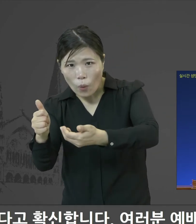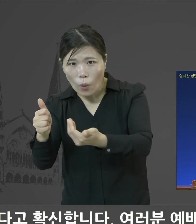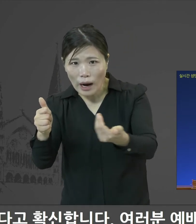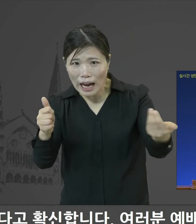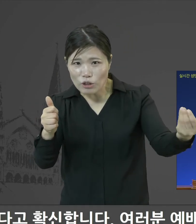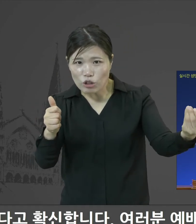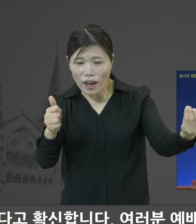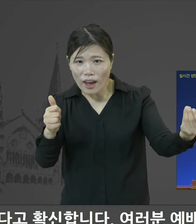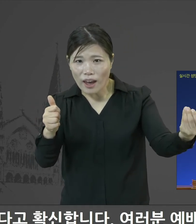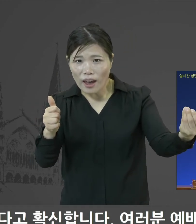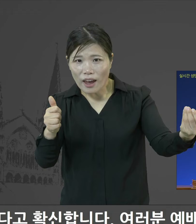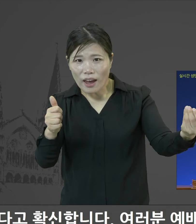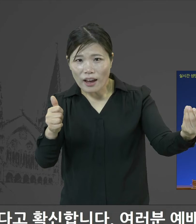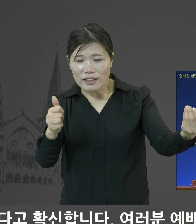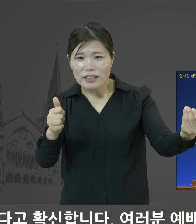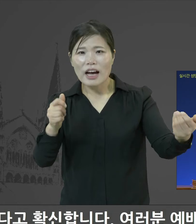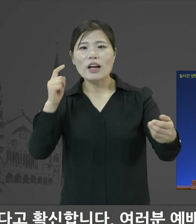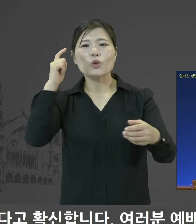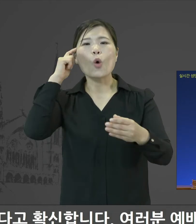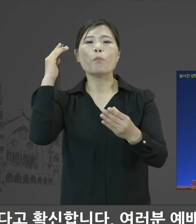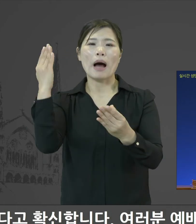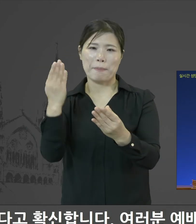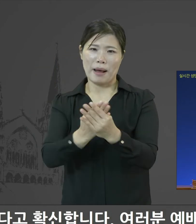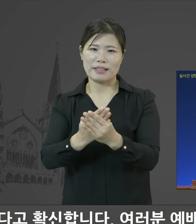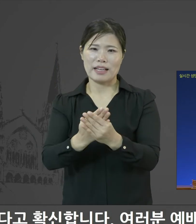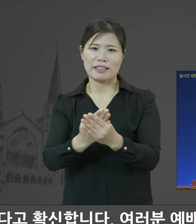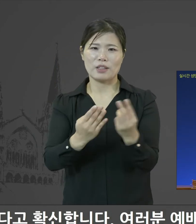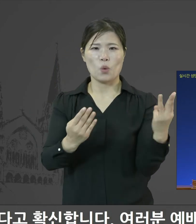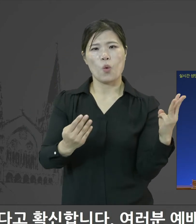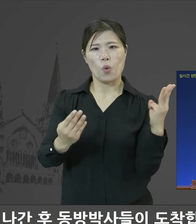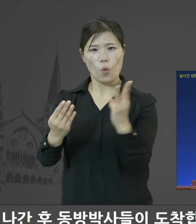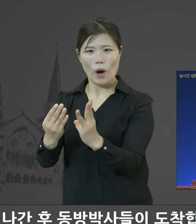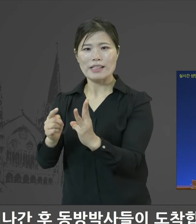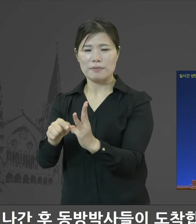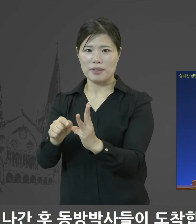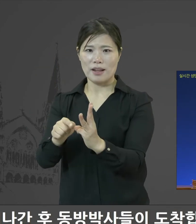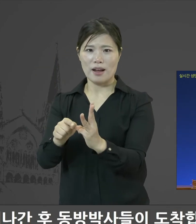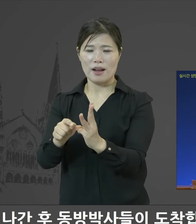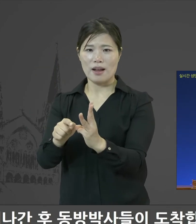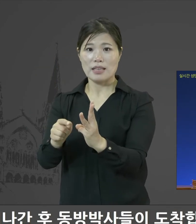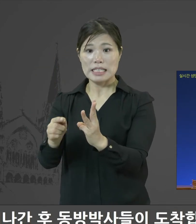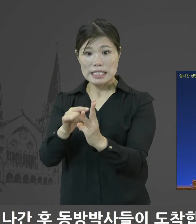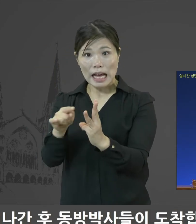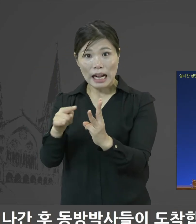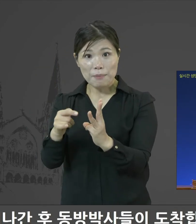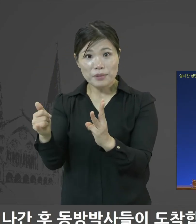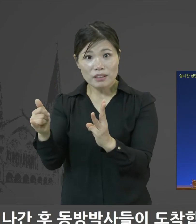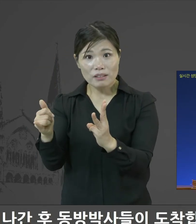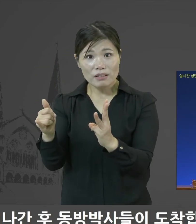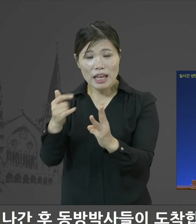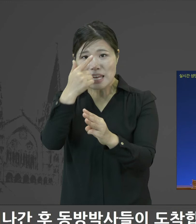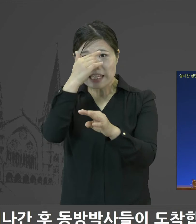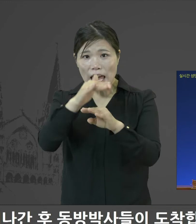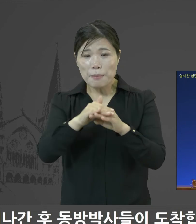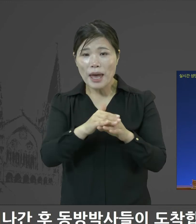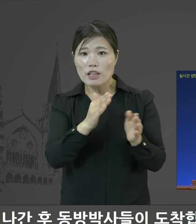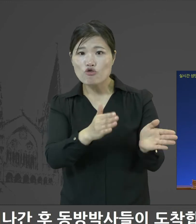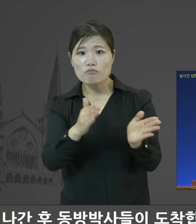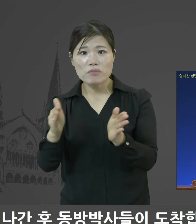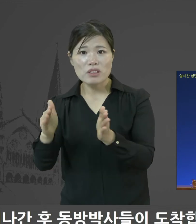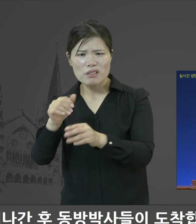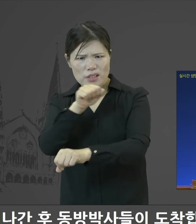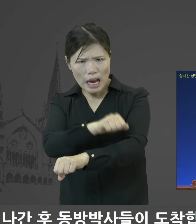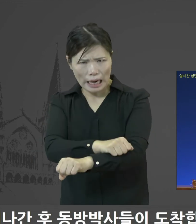먼저, 동방박사가 다음일 거라고 보여요. 이 동방박사는 예배 준비가 기가 막히게 되어 있는 사람들이었어요. 그 자신들이